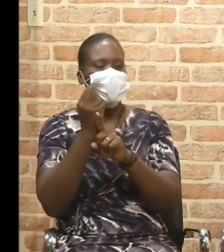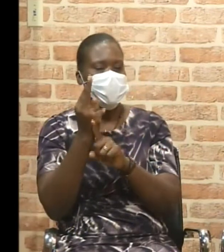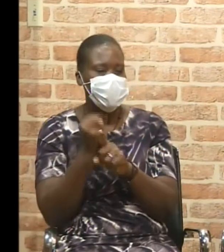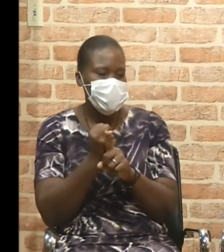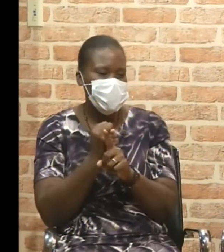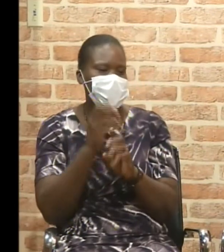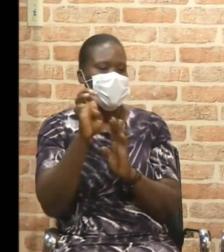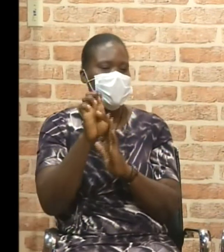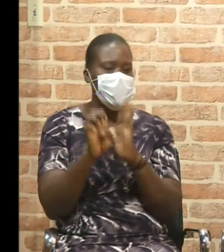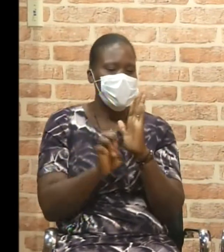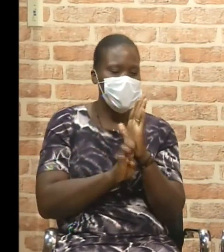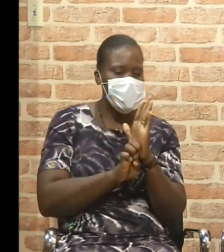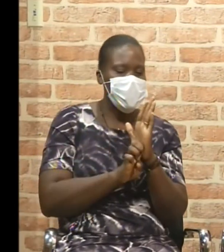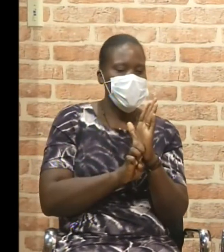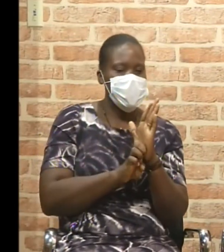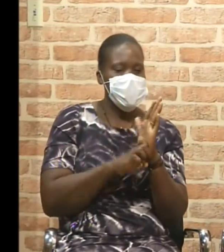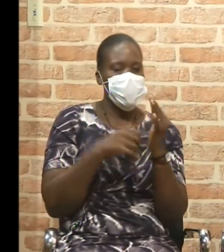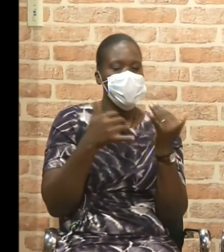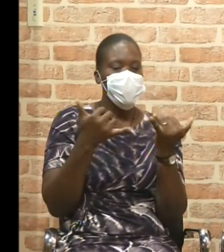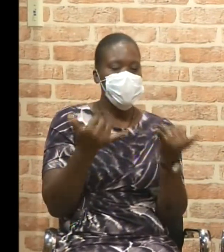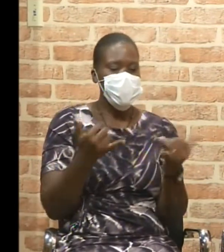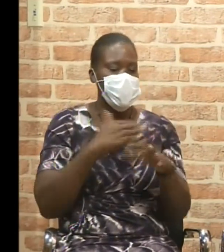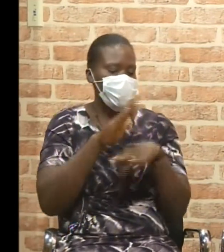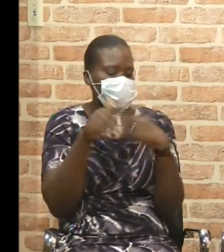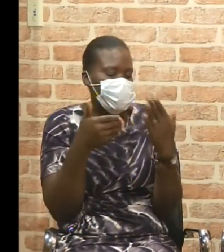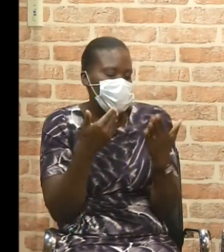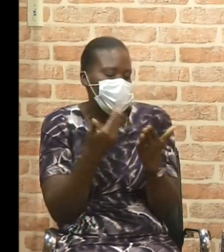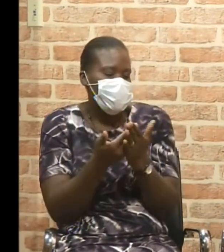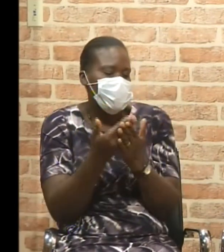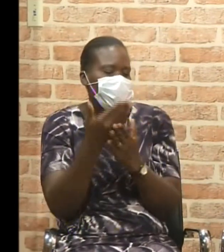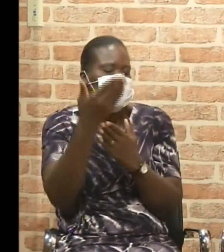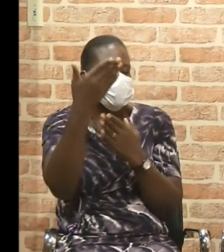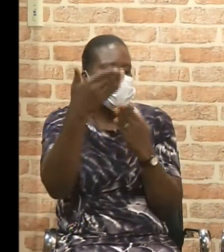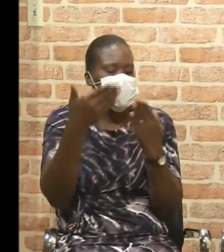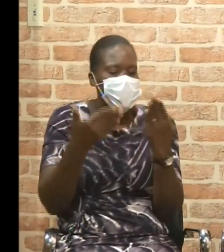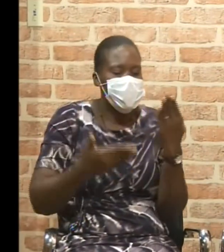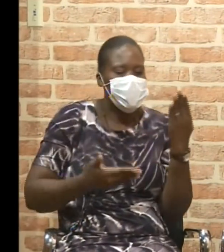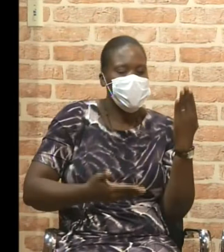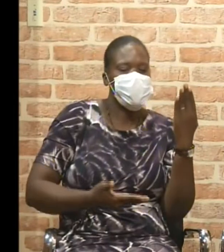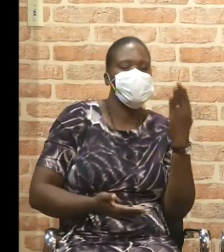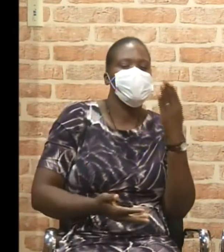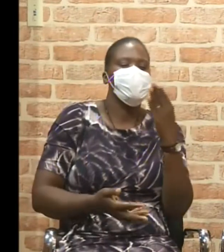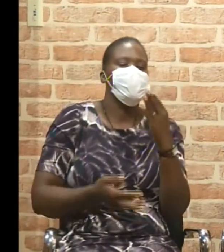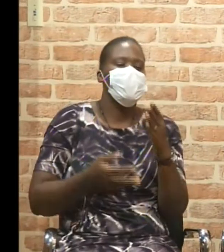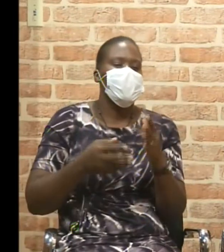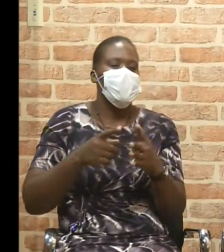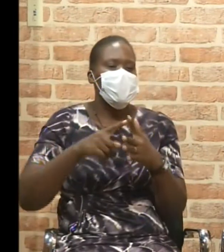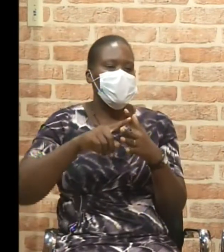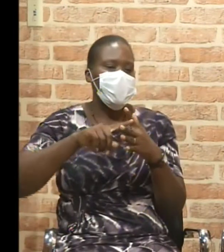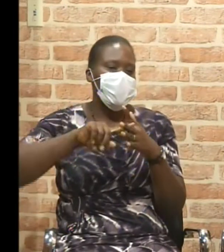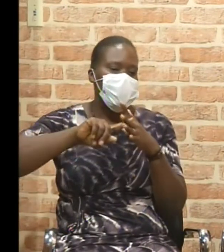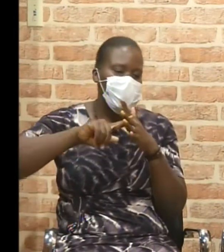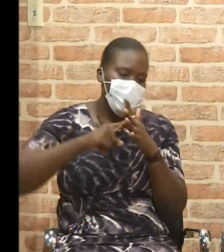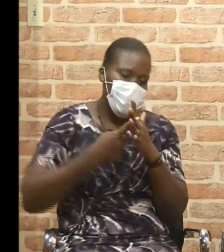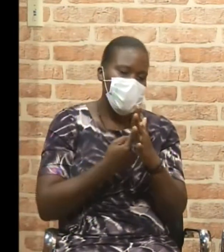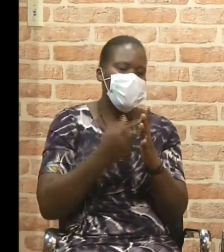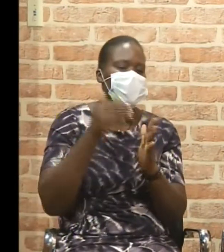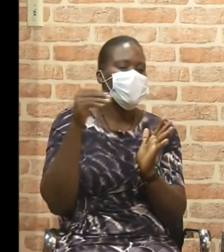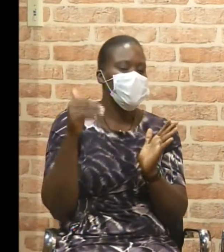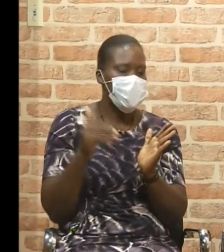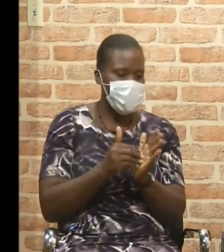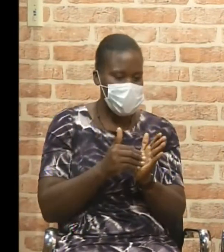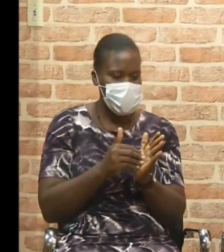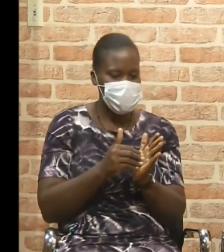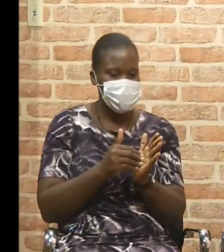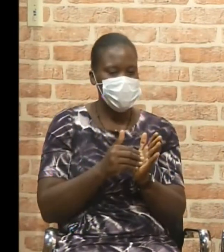faire recensement. Et maintenant, c'est sûr que tout le monde est censé pour le work et travail.